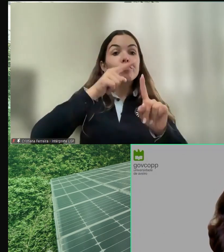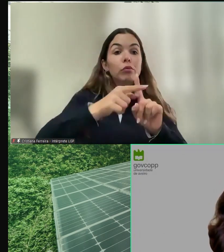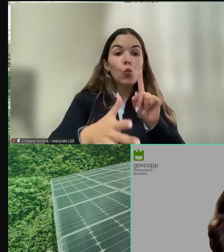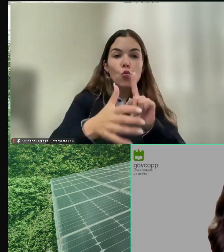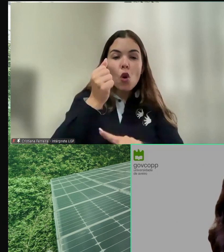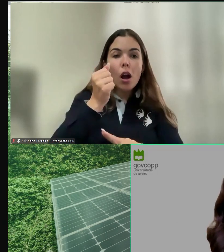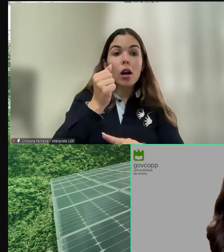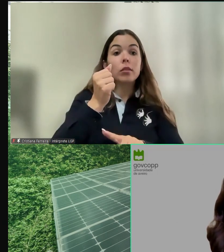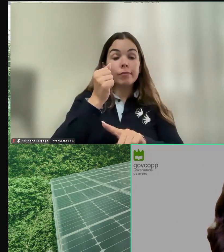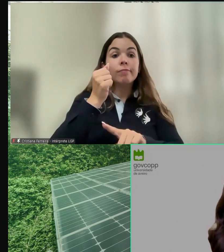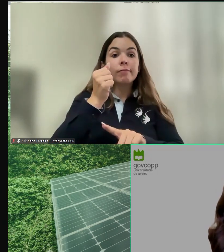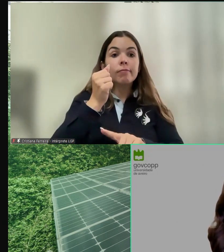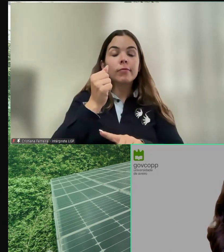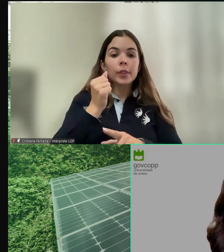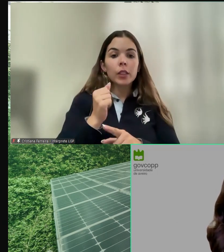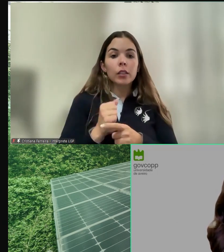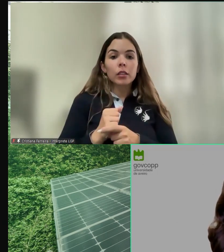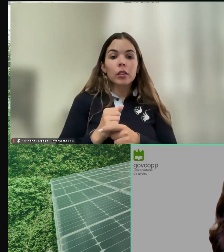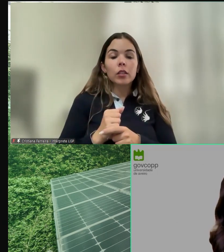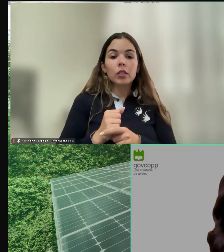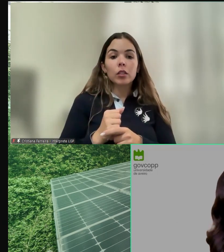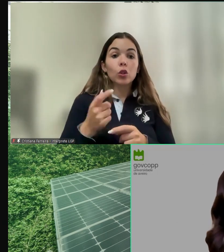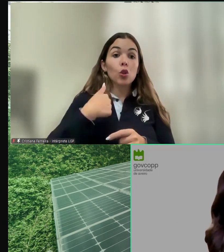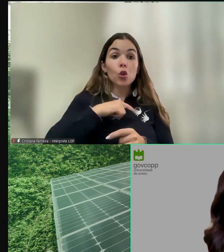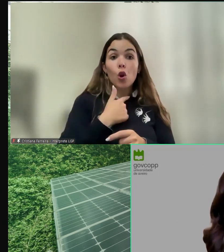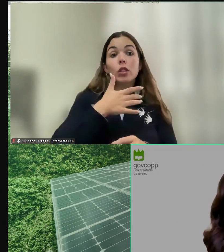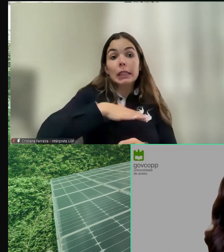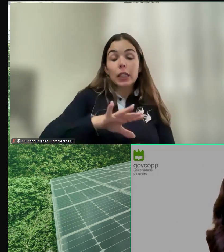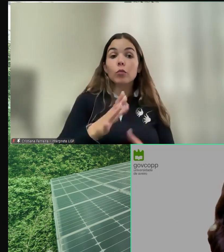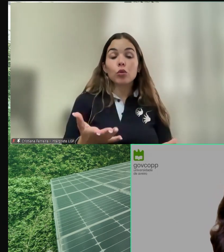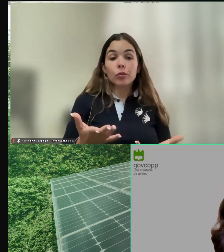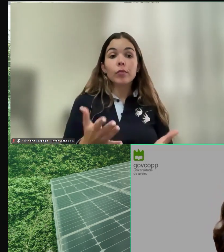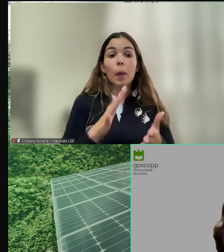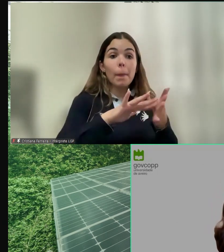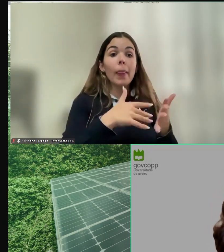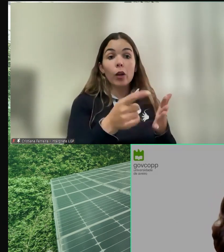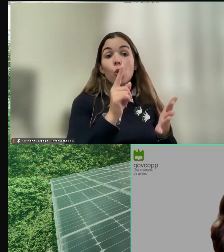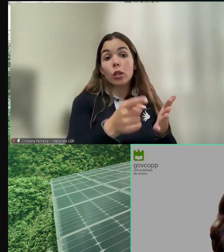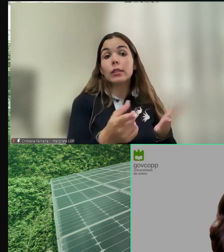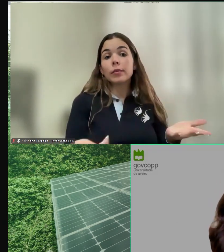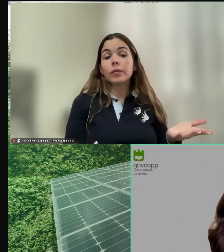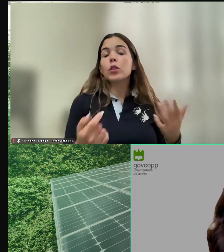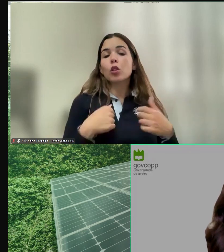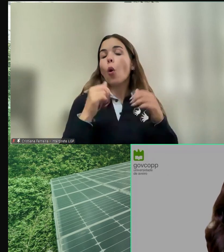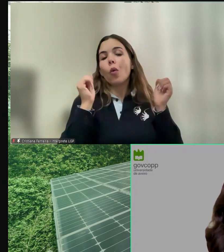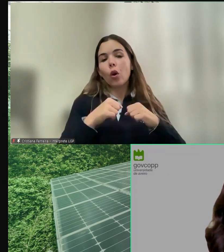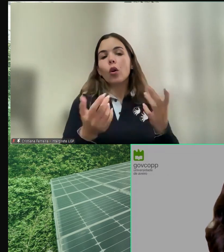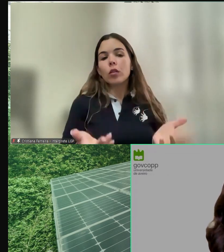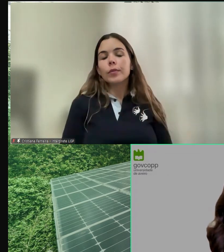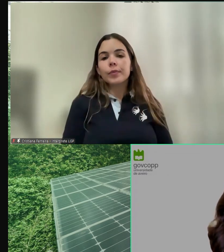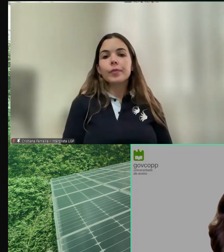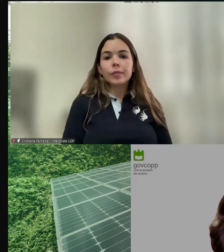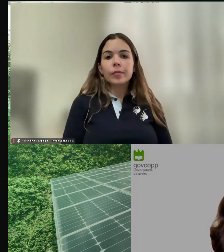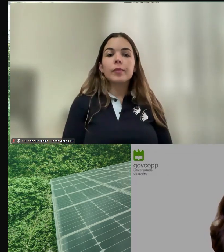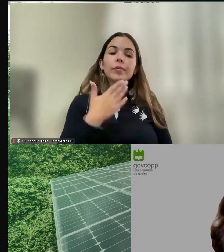efeitos, os objetivos daquilo que se pretende desse plano, ou seja, completamente de acordo.